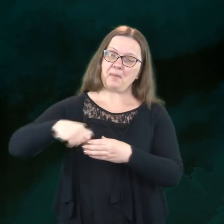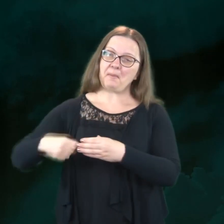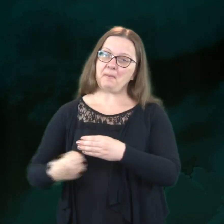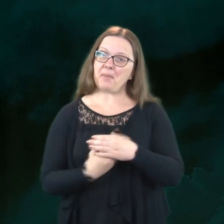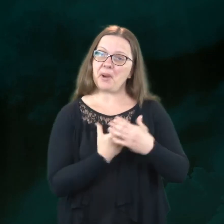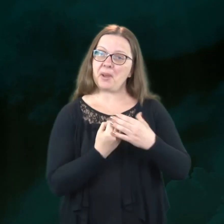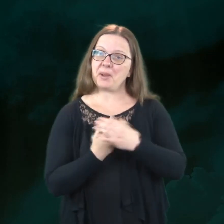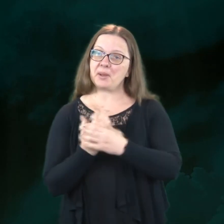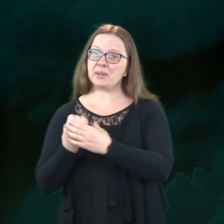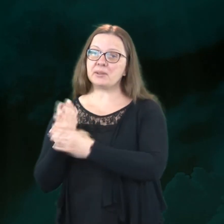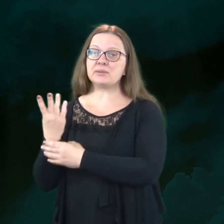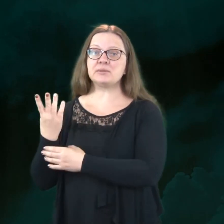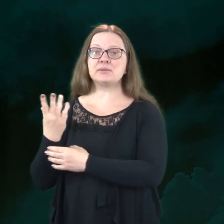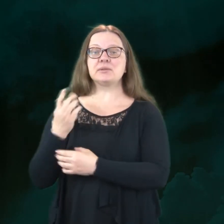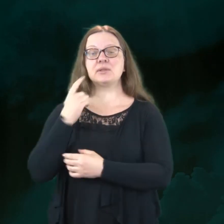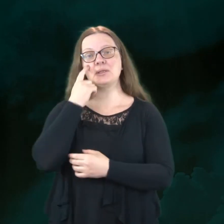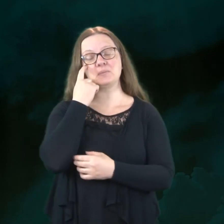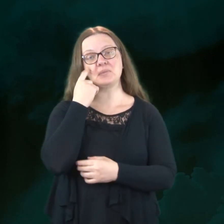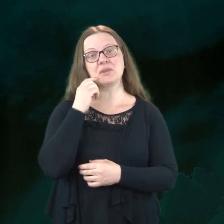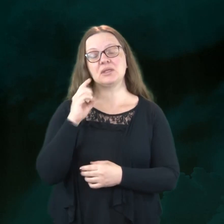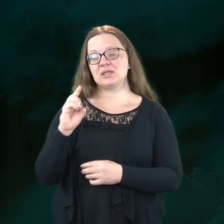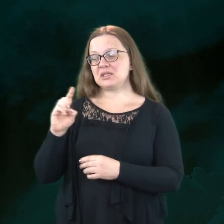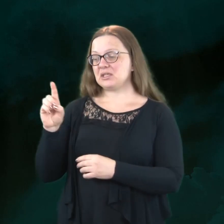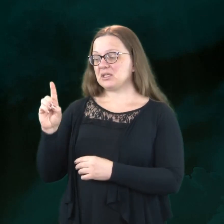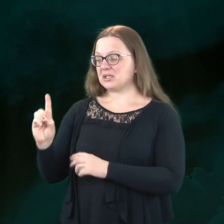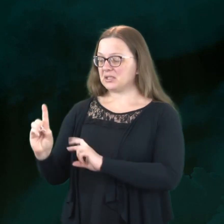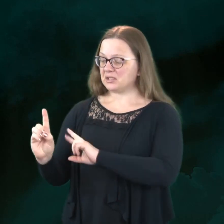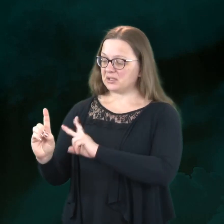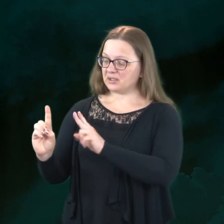Então, essa idolatria,